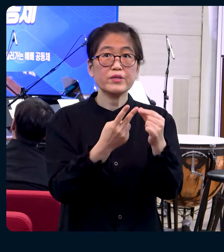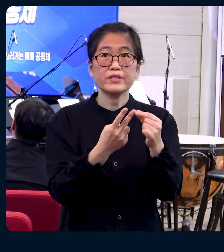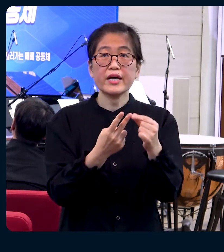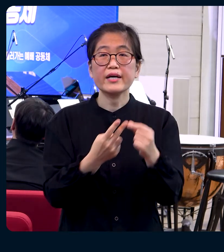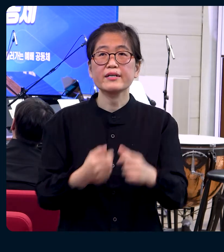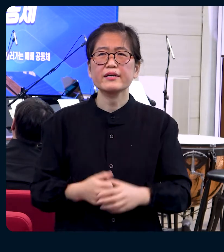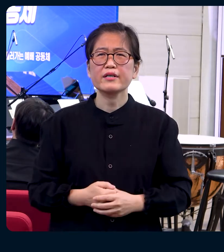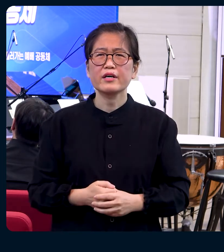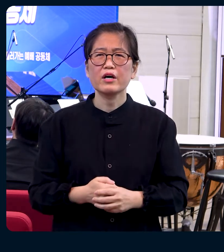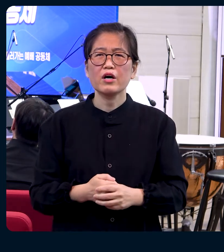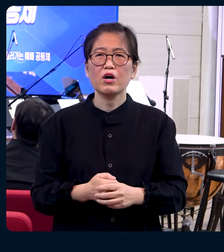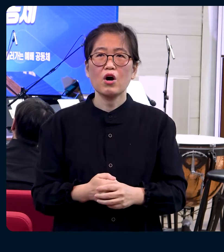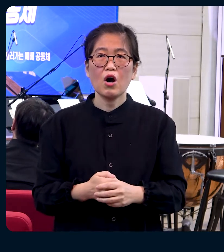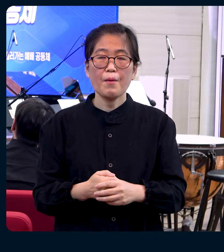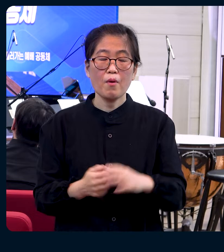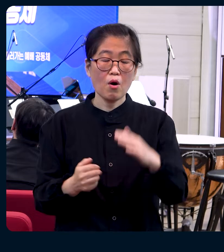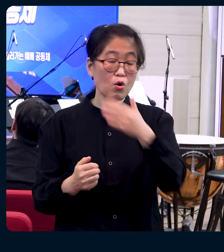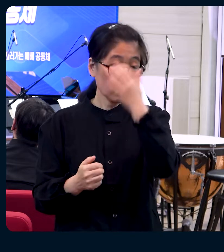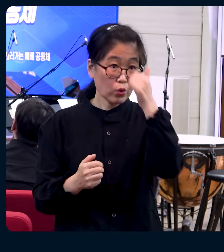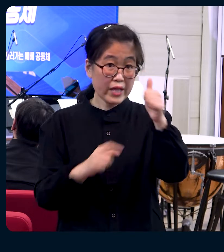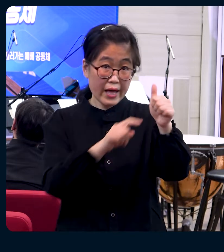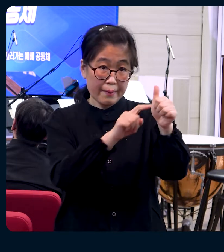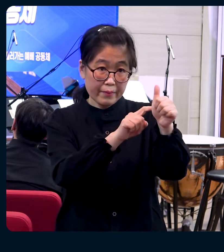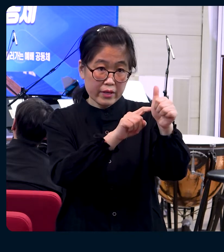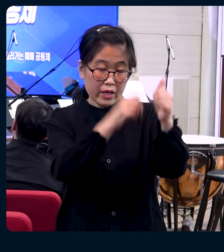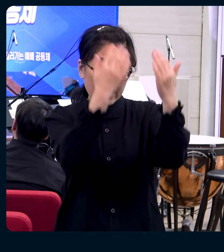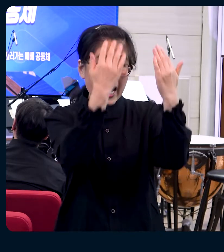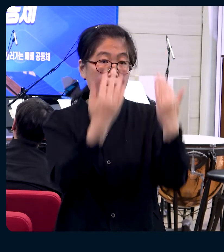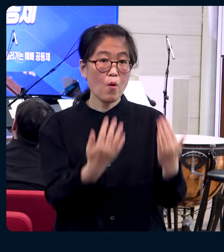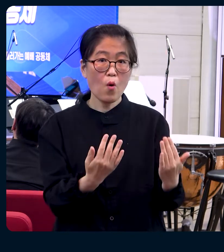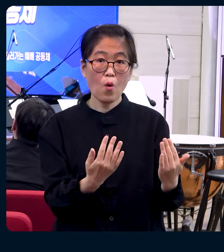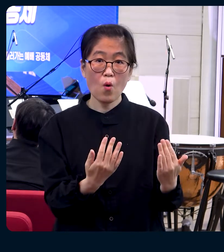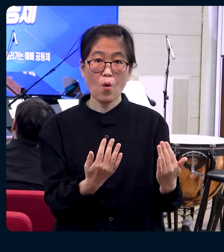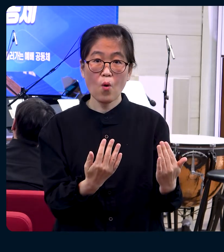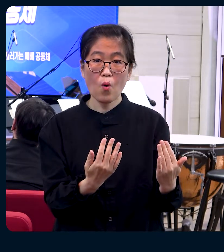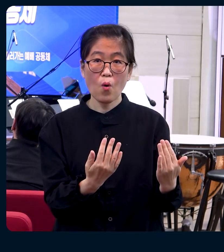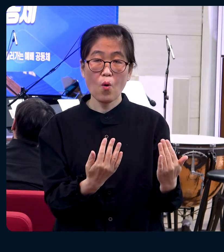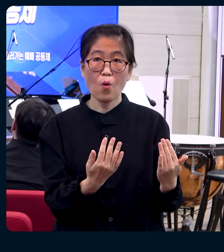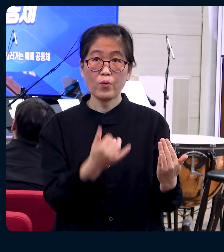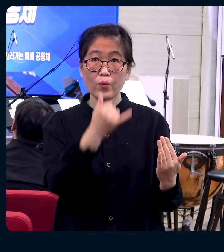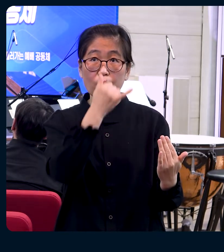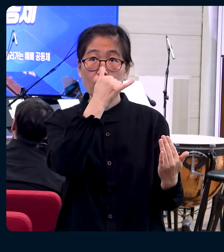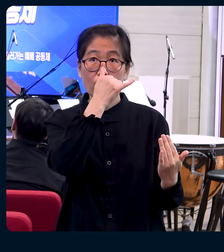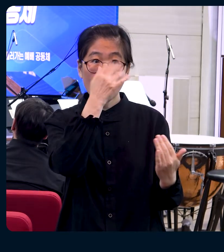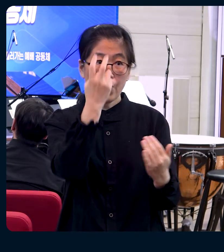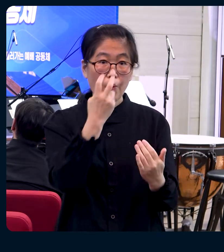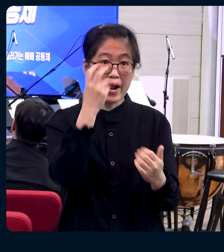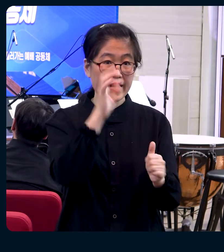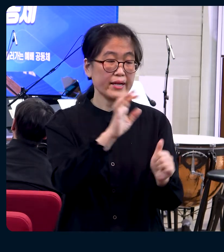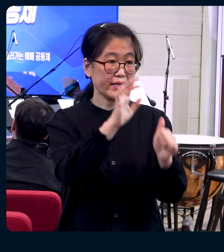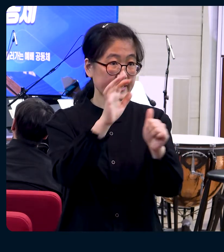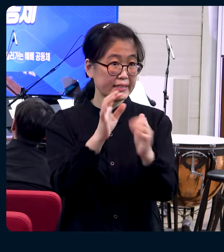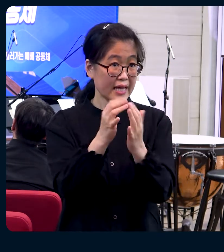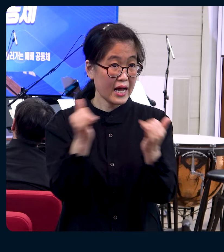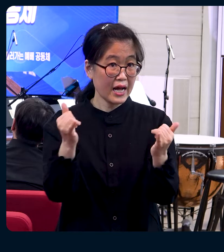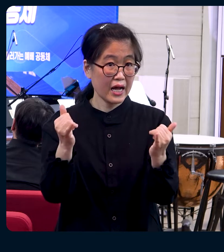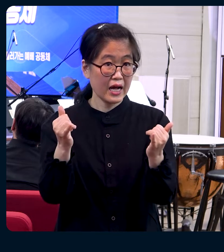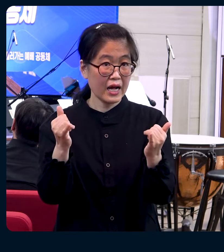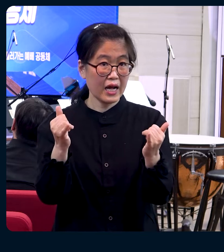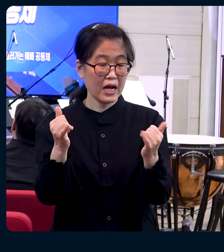번째는 요셉이 감옥에 있었던 일입니다. 요셉의 감옥에 들어갔는데 감옥을 관리하는